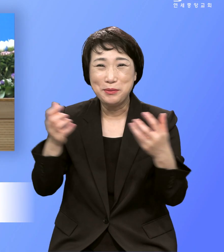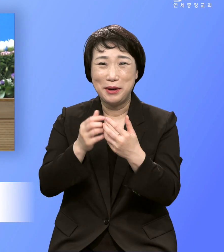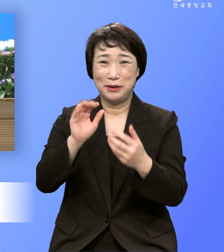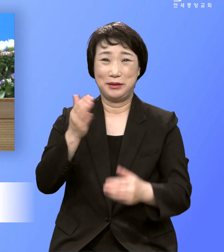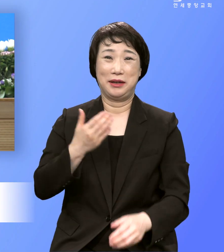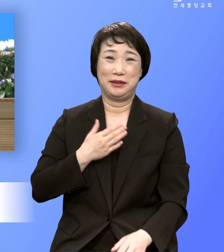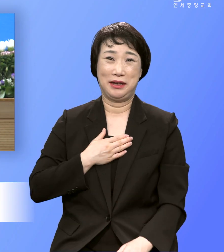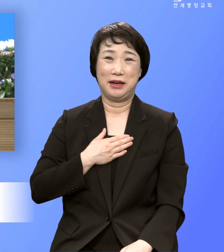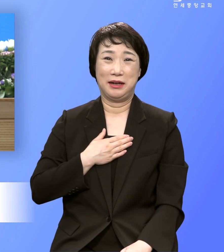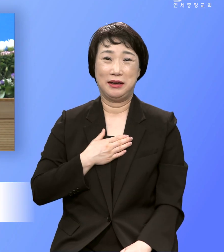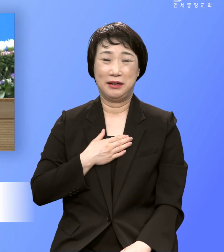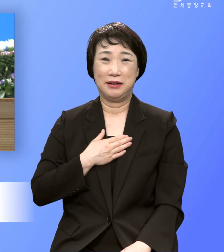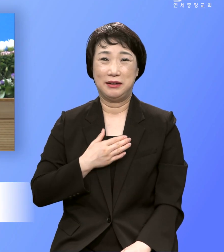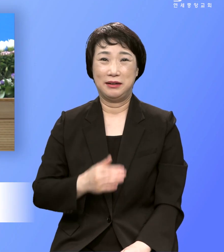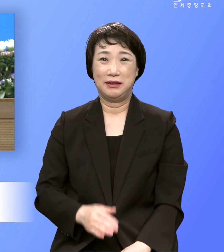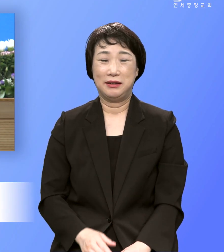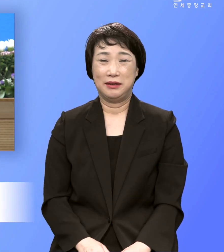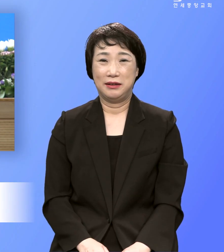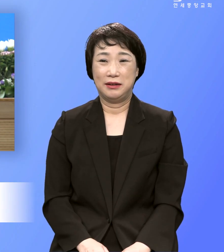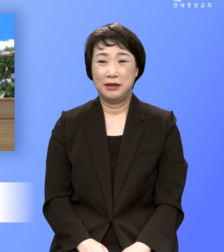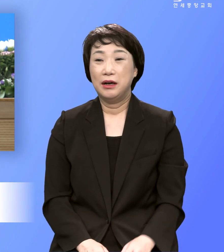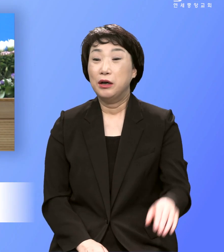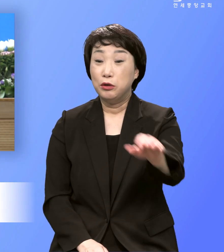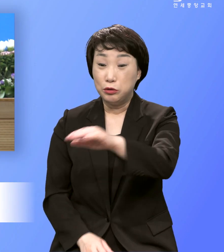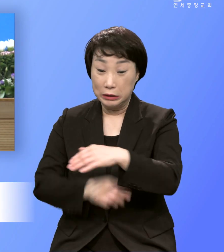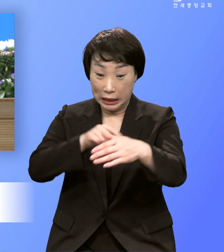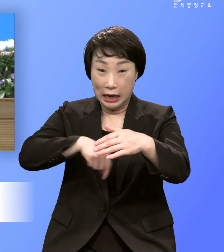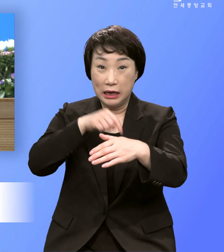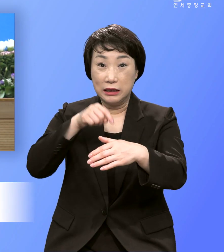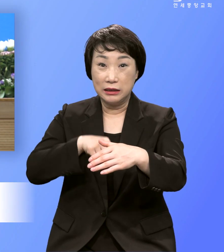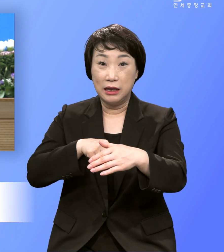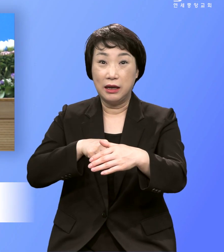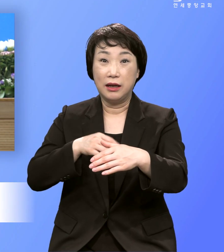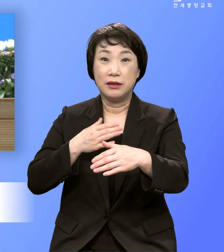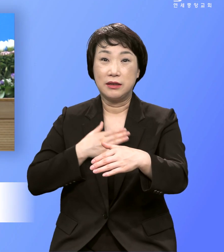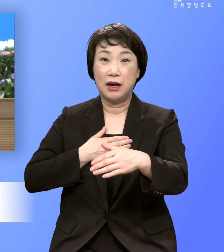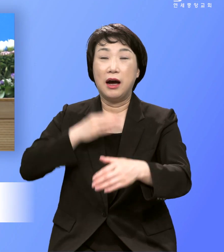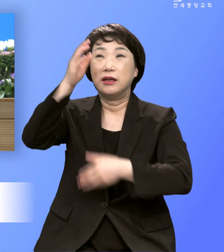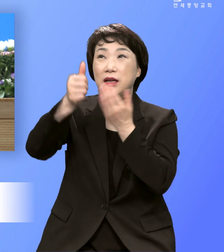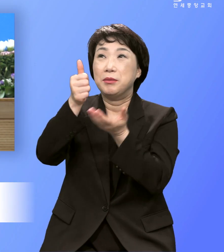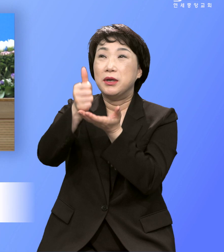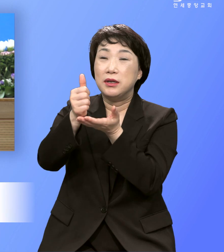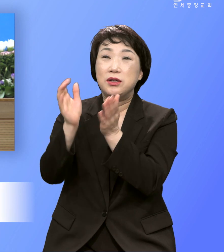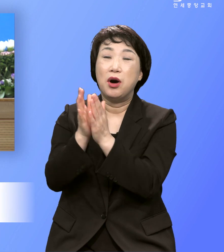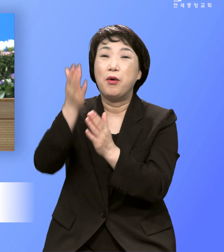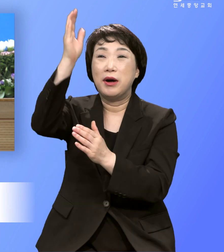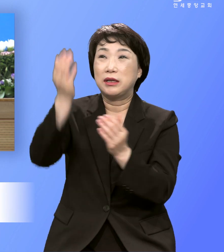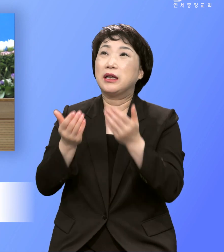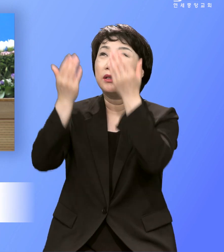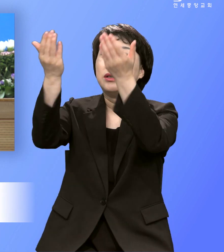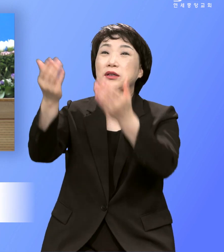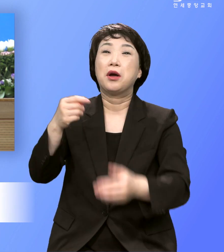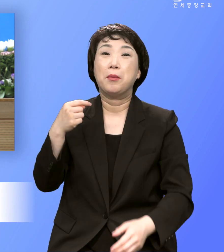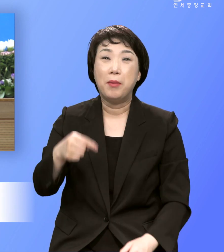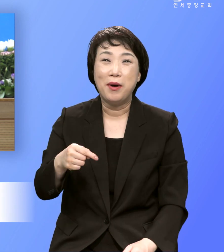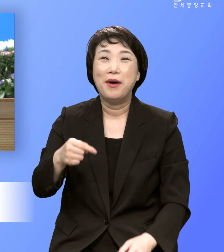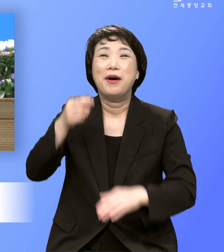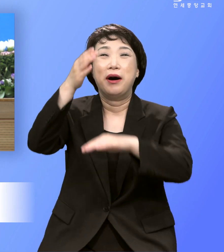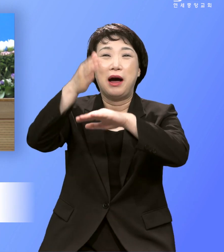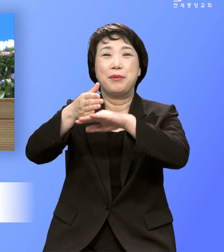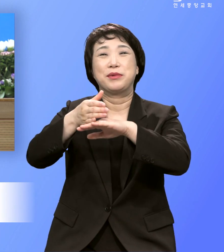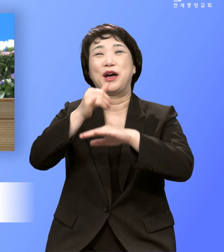넘쳐야지. 우리 속에 하나님을 영원하게 하는 징조가 뭐냐?